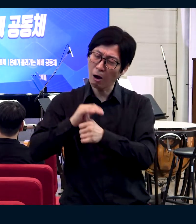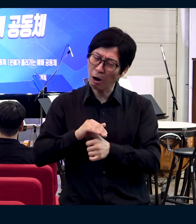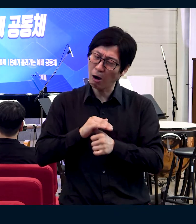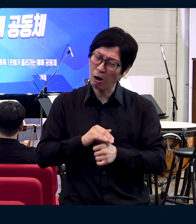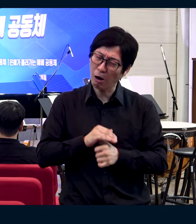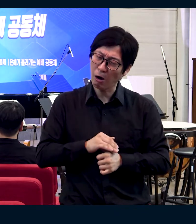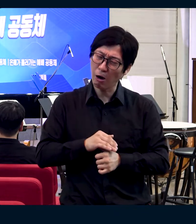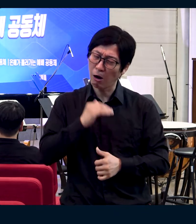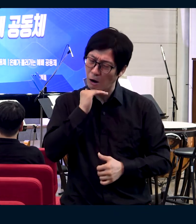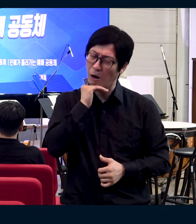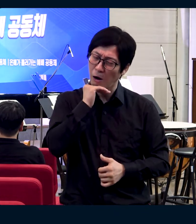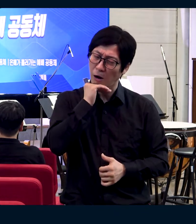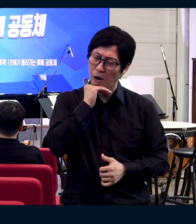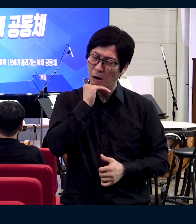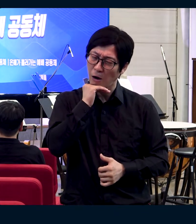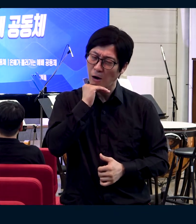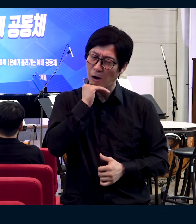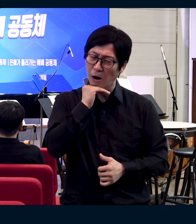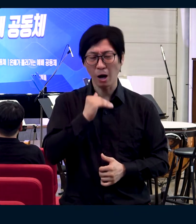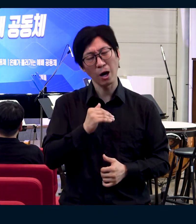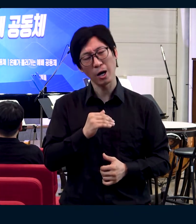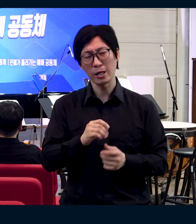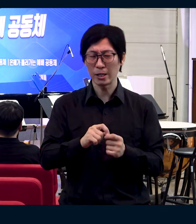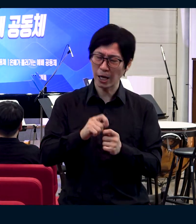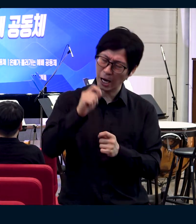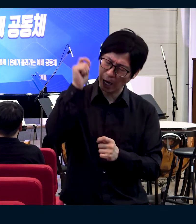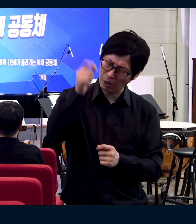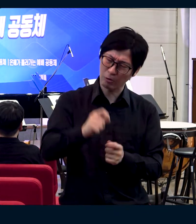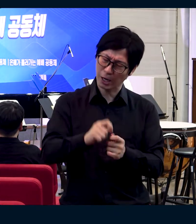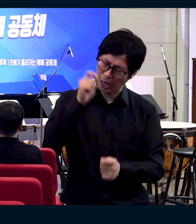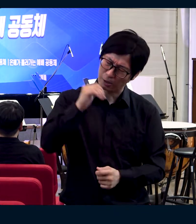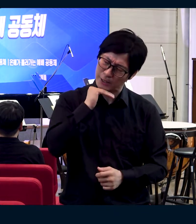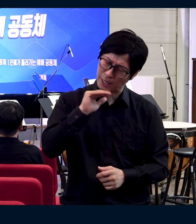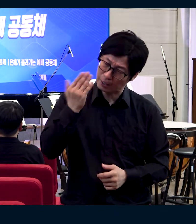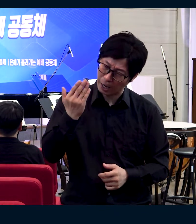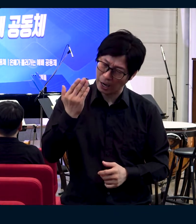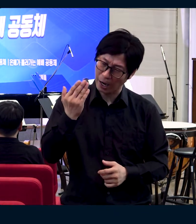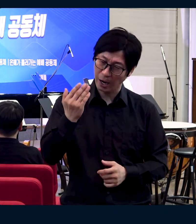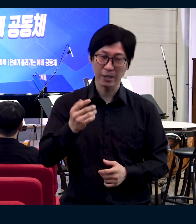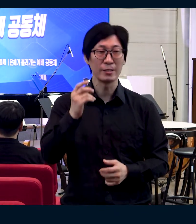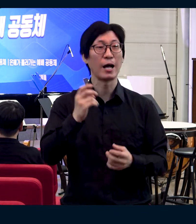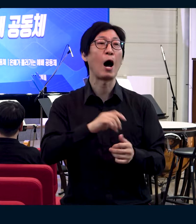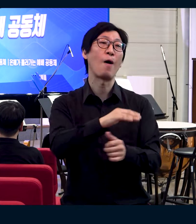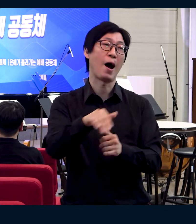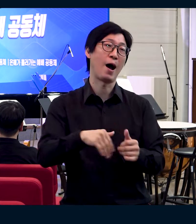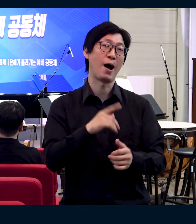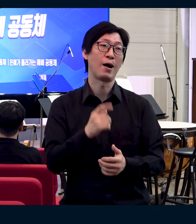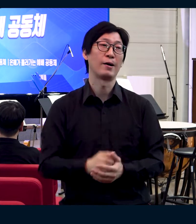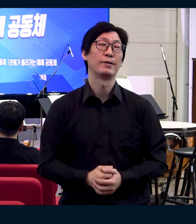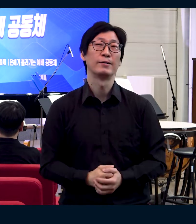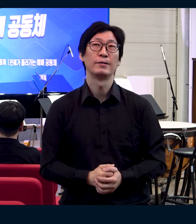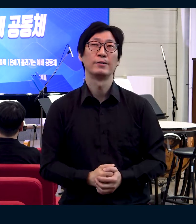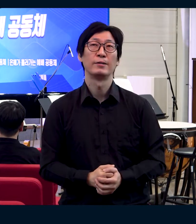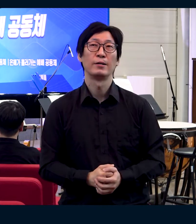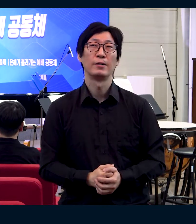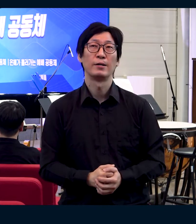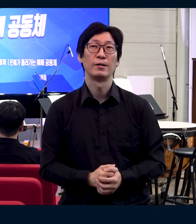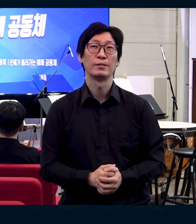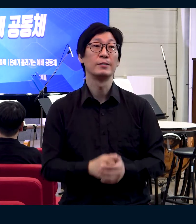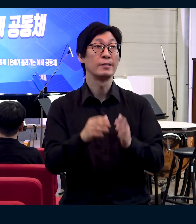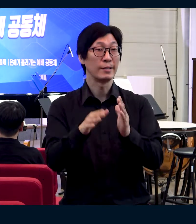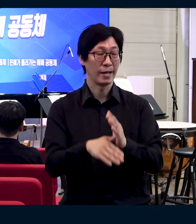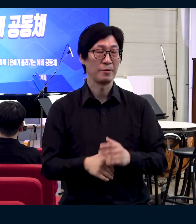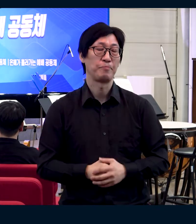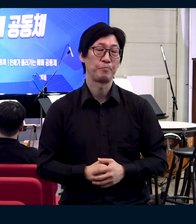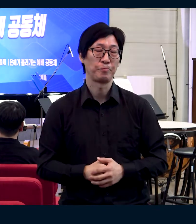더 이상 기다려봐도 소용없을 것 같다는 생각이 들 만큼 그렇게 어려운 상황에 지금 있는 거예요. 자, 바로